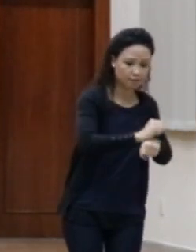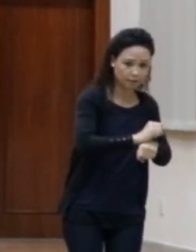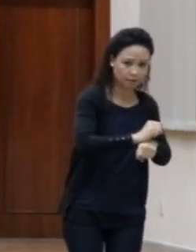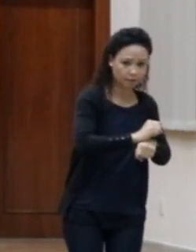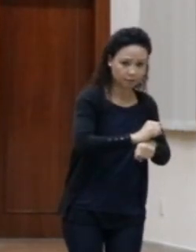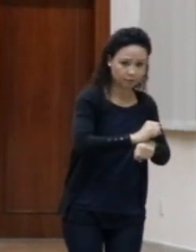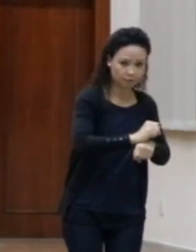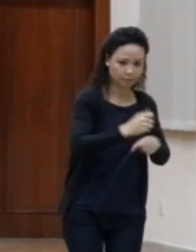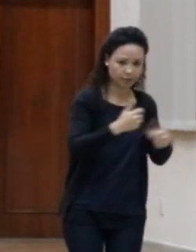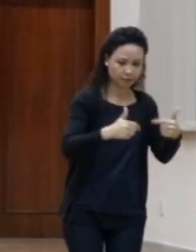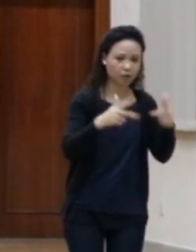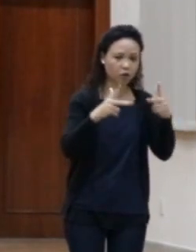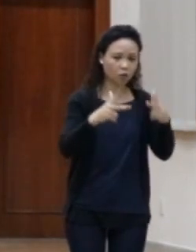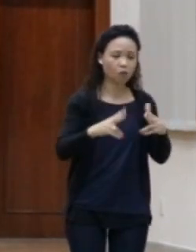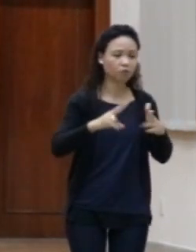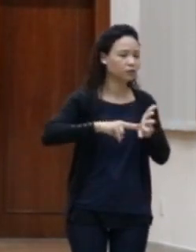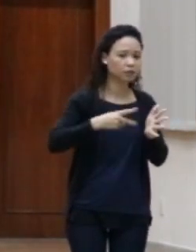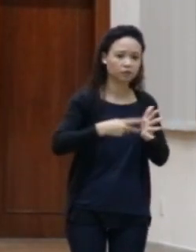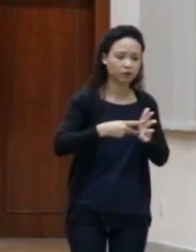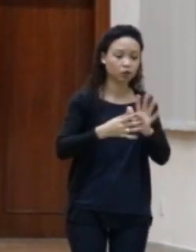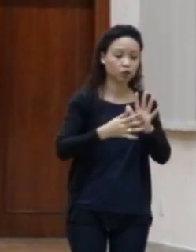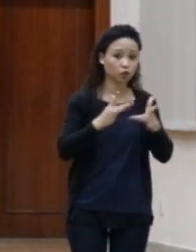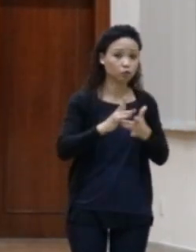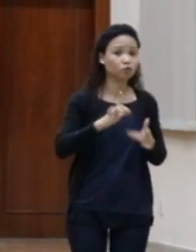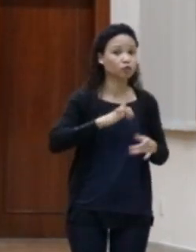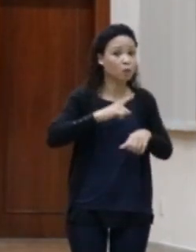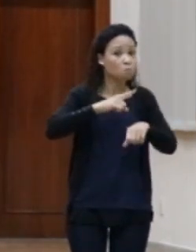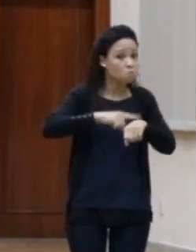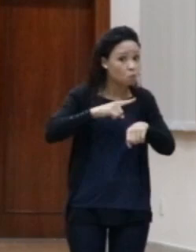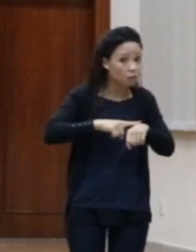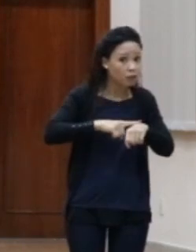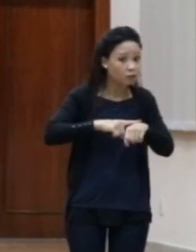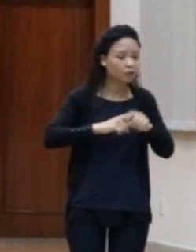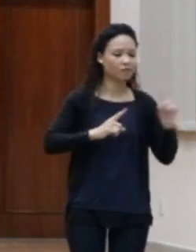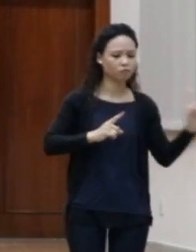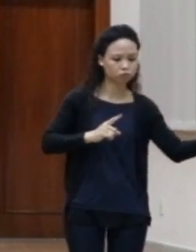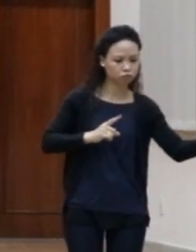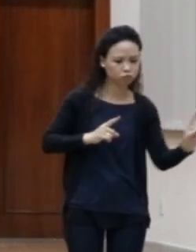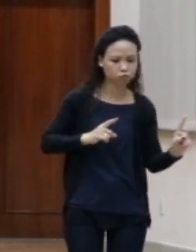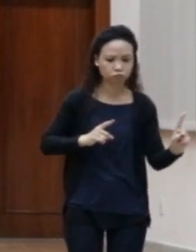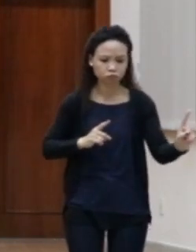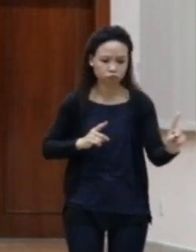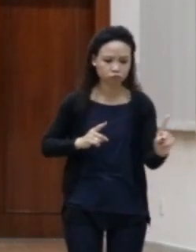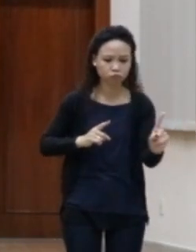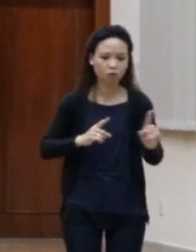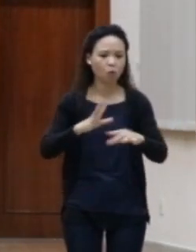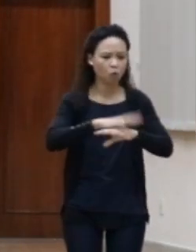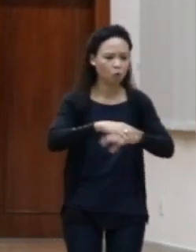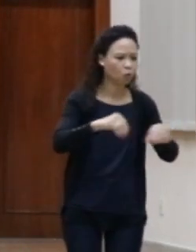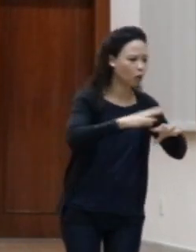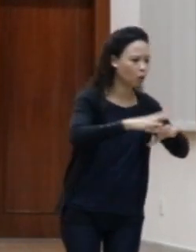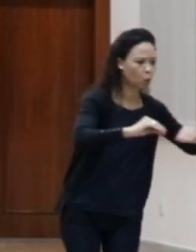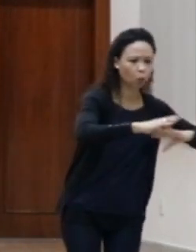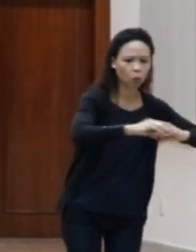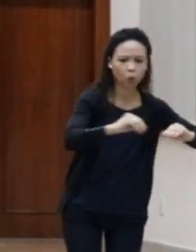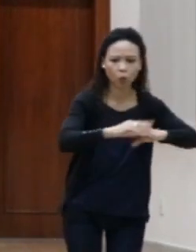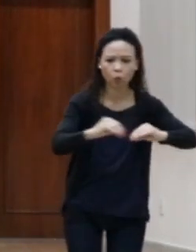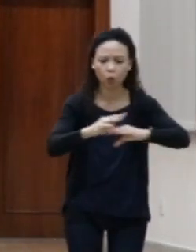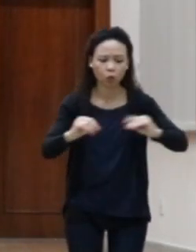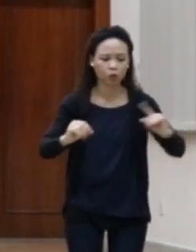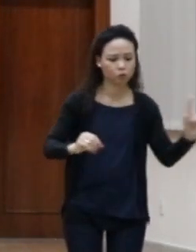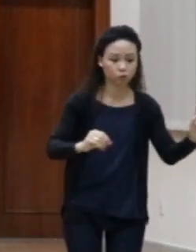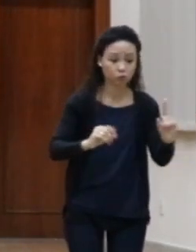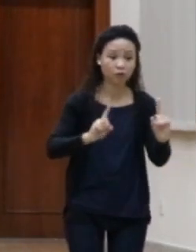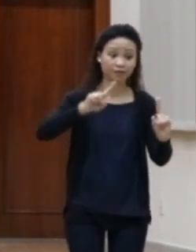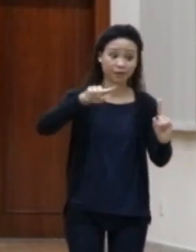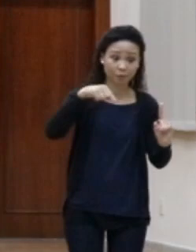neste mundo. Jesus aqui está dizendo, olha, eu passarei deste ministério de cura, para um ministério da